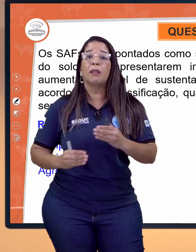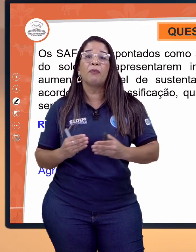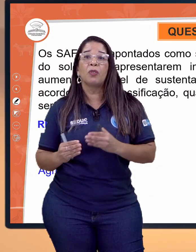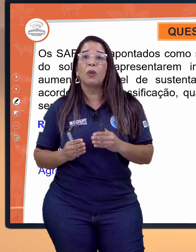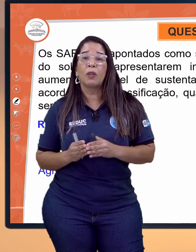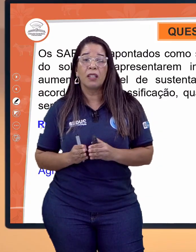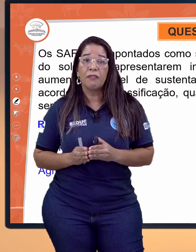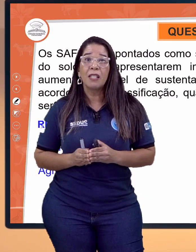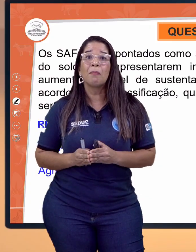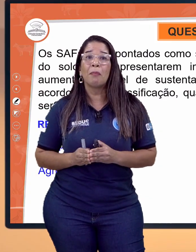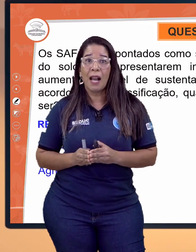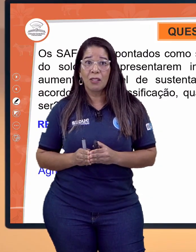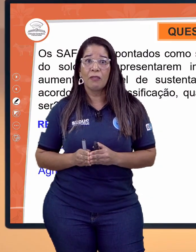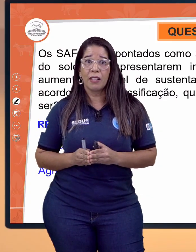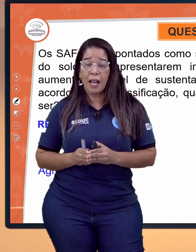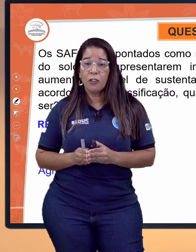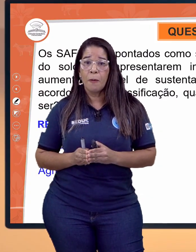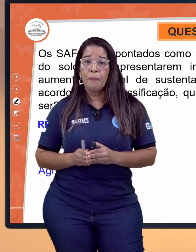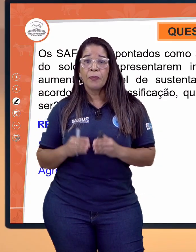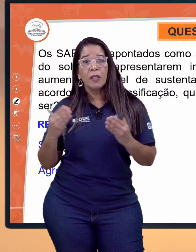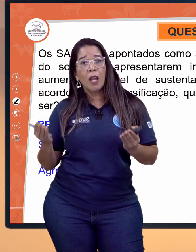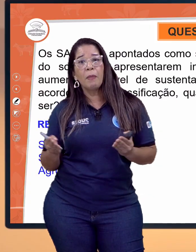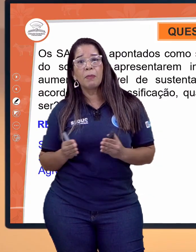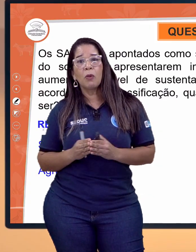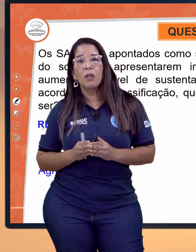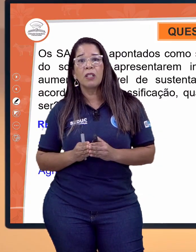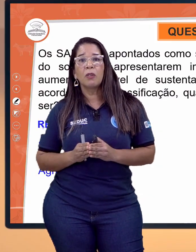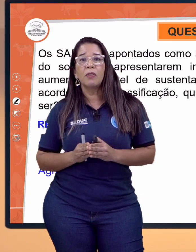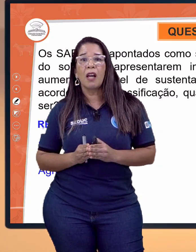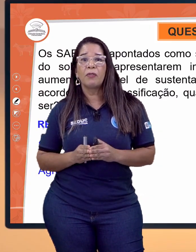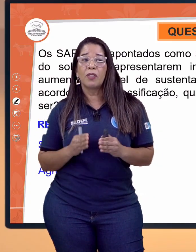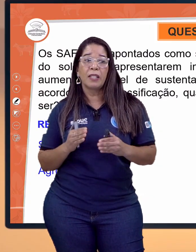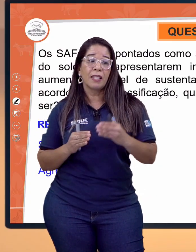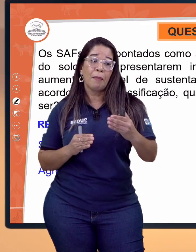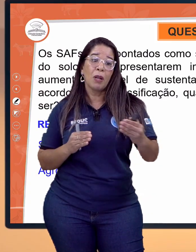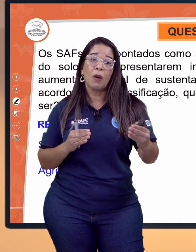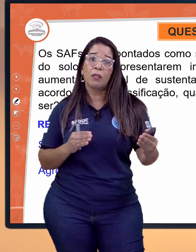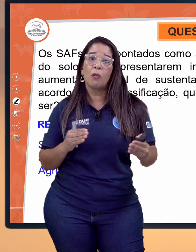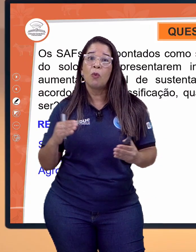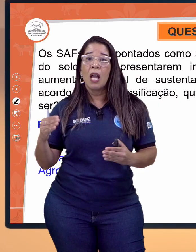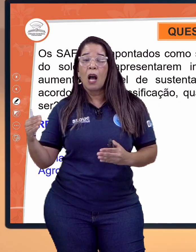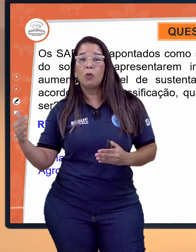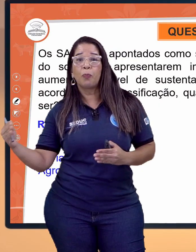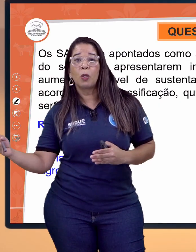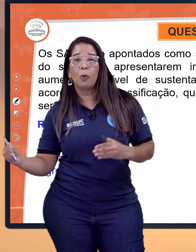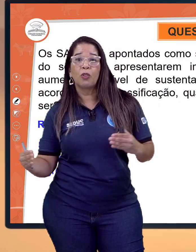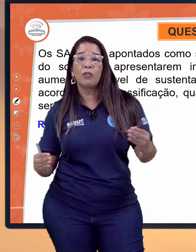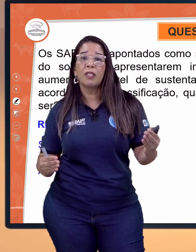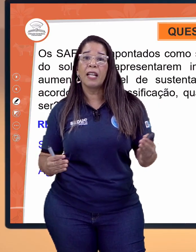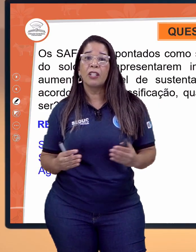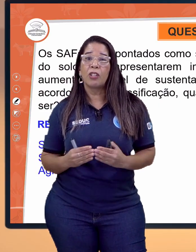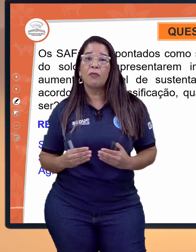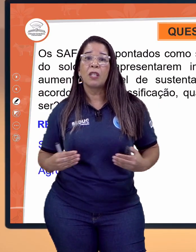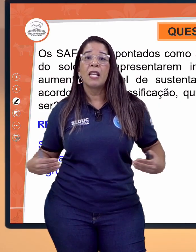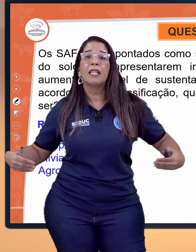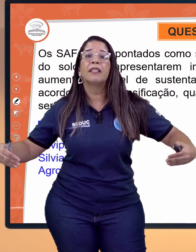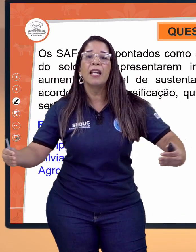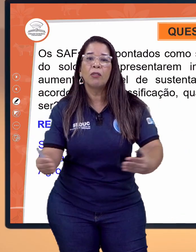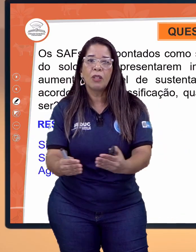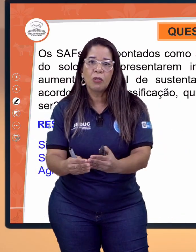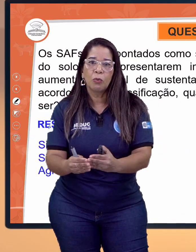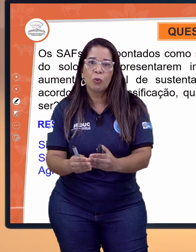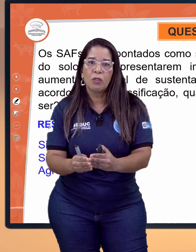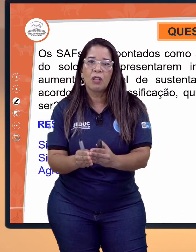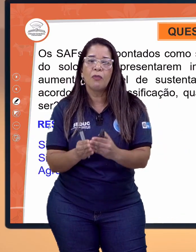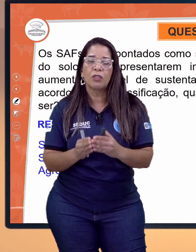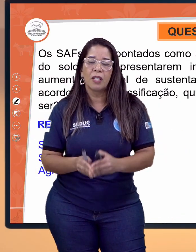vai se aperfeiçoando cada vez mais, não é verdade? Então, é a mesma coisa aqui com os SAFs. Você tem que saber quais são os pontos positivos e negativos dentro